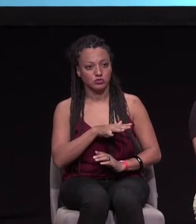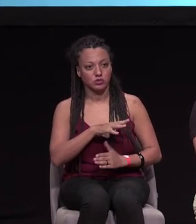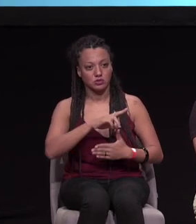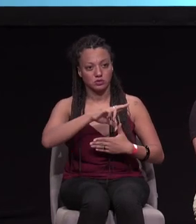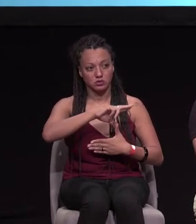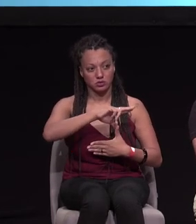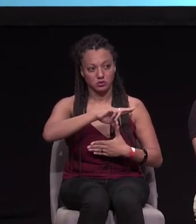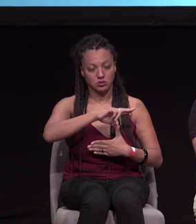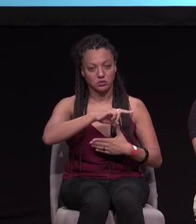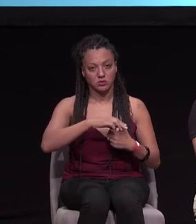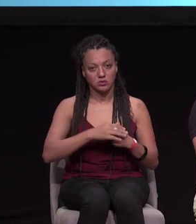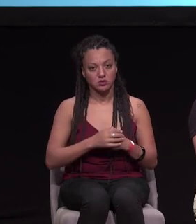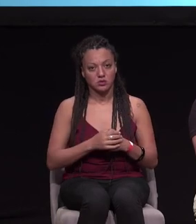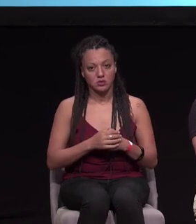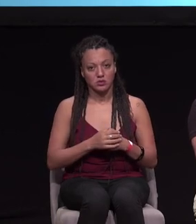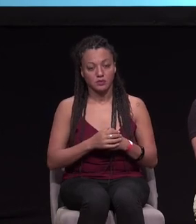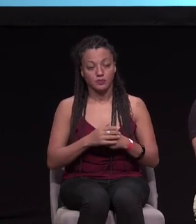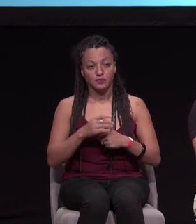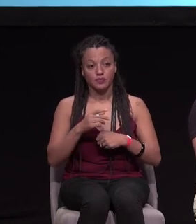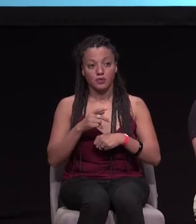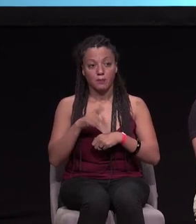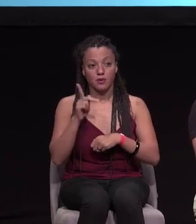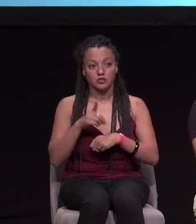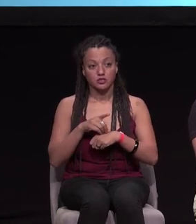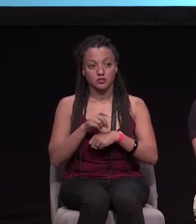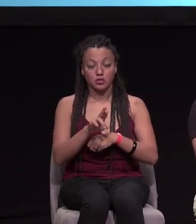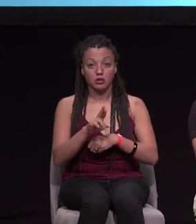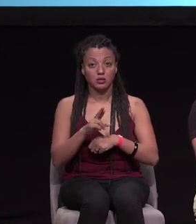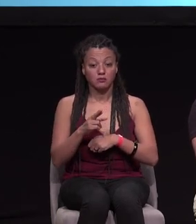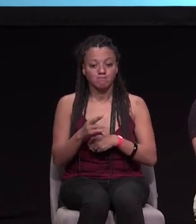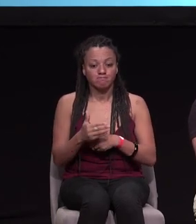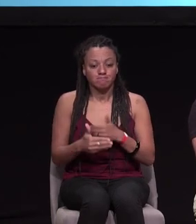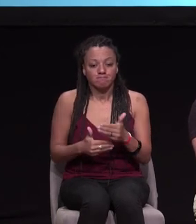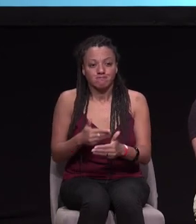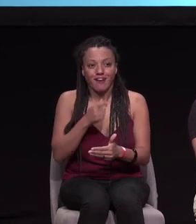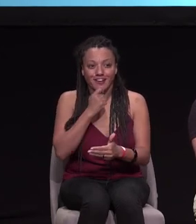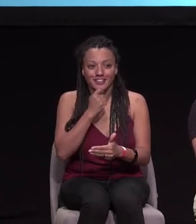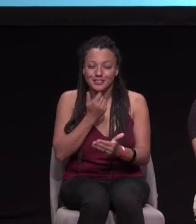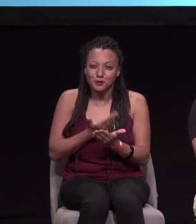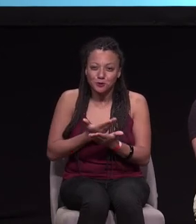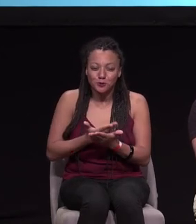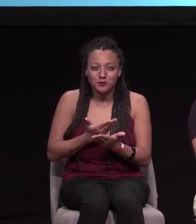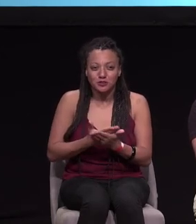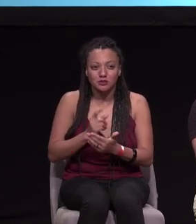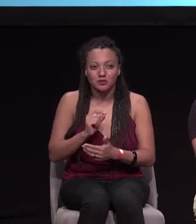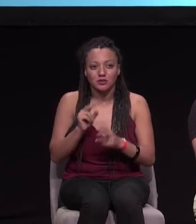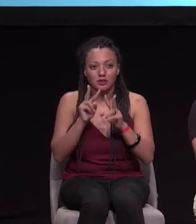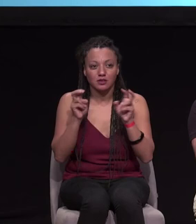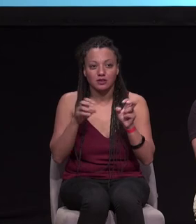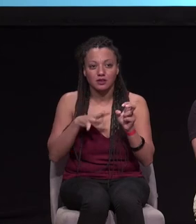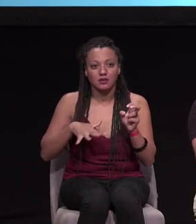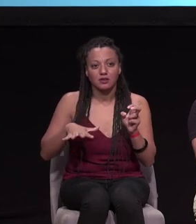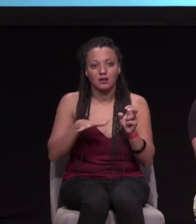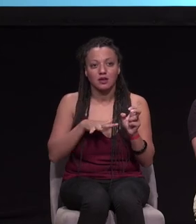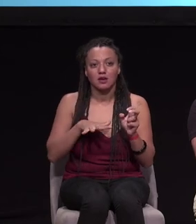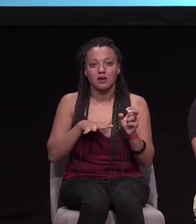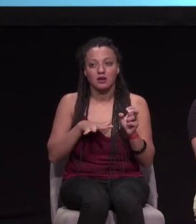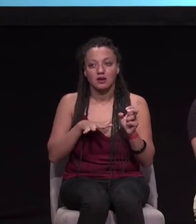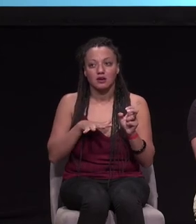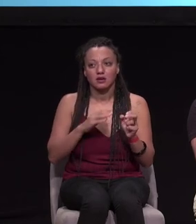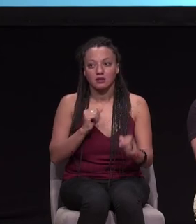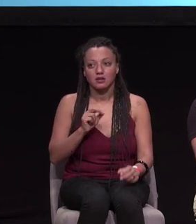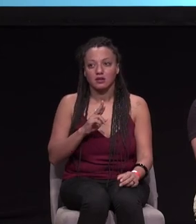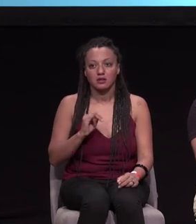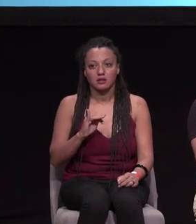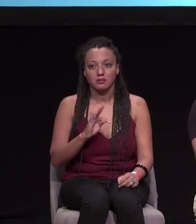né meu pós doc também a sinto me preparando e estudando agora o espaço de artes caribé que a